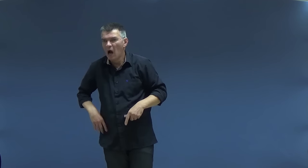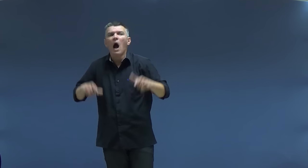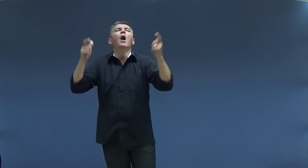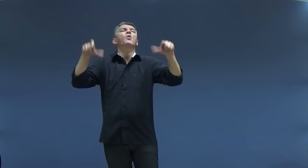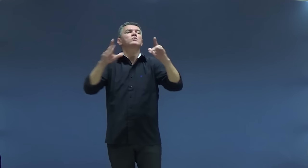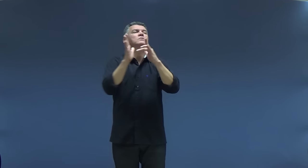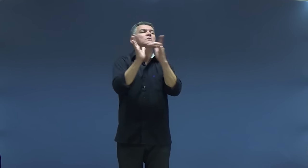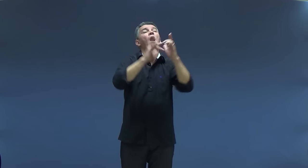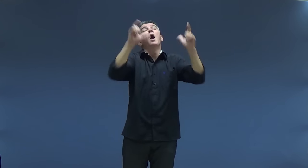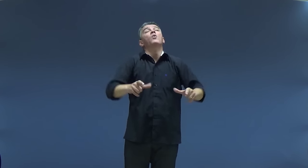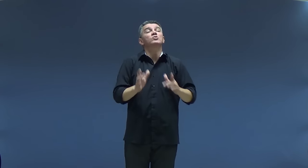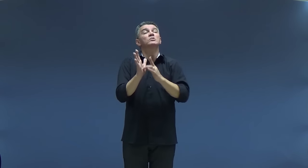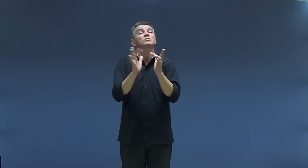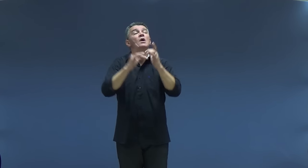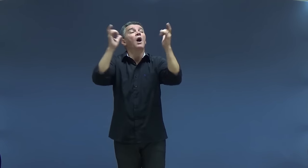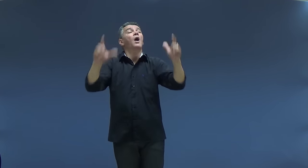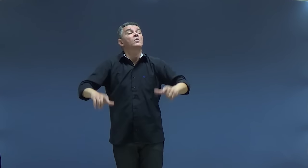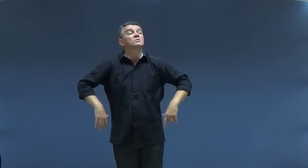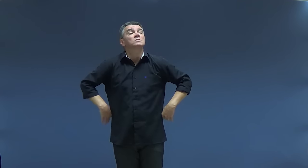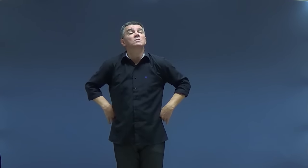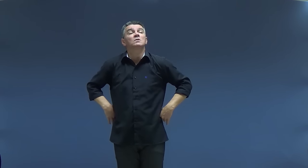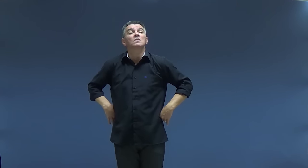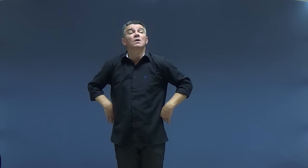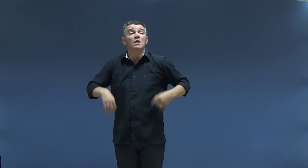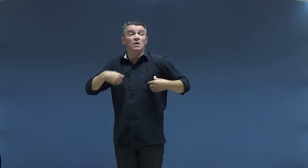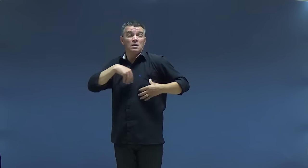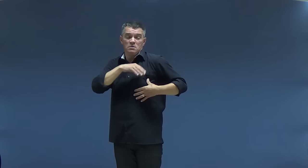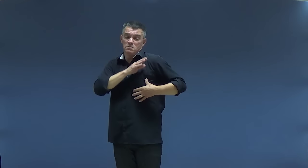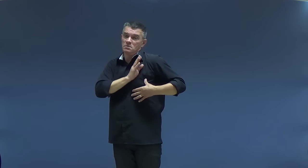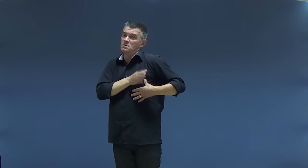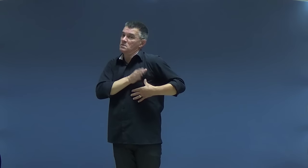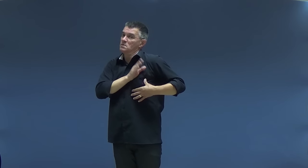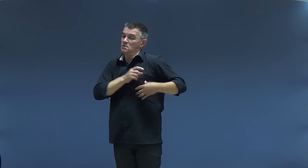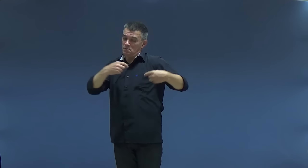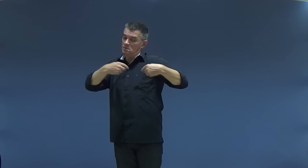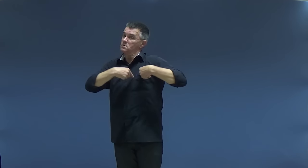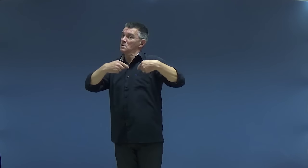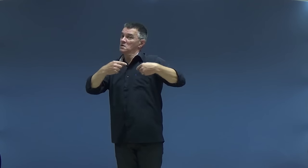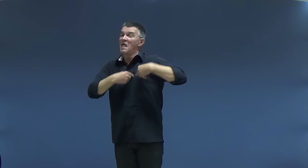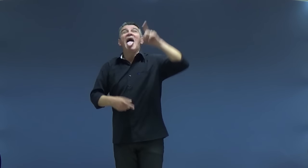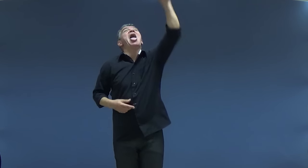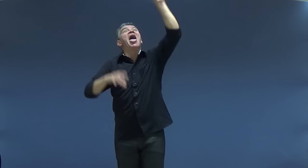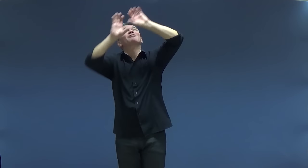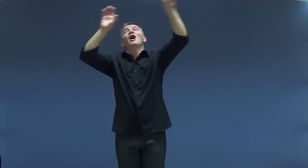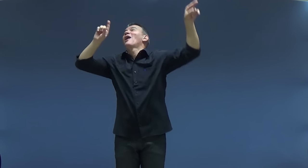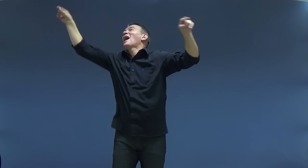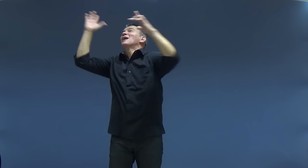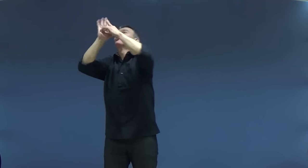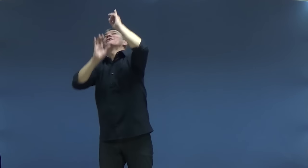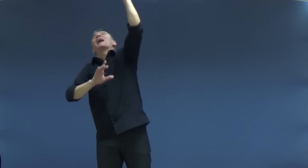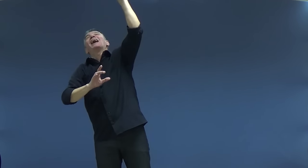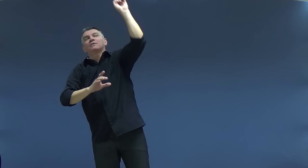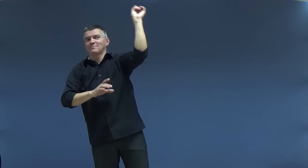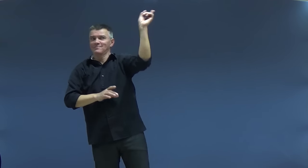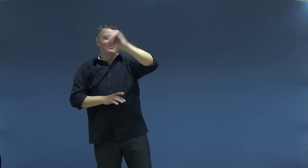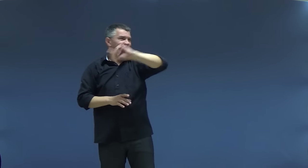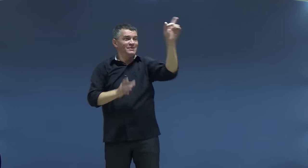Né? Onde que ele tá? Onde que Jesus tá? No seu coração. Ah, lá no céu. Jesus tá lá.